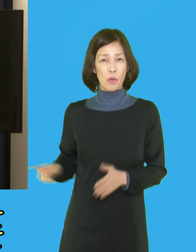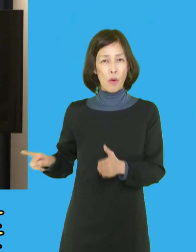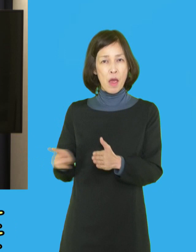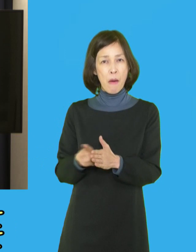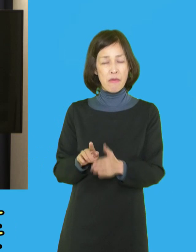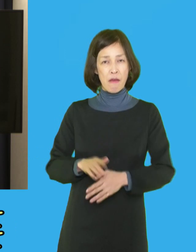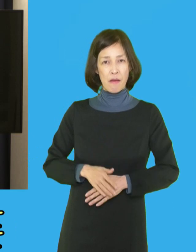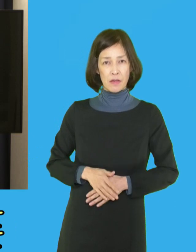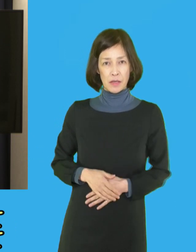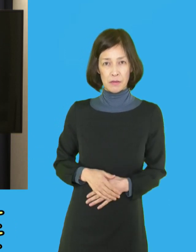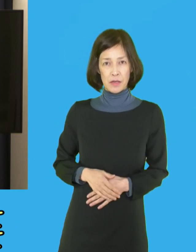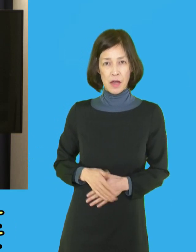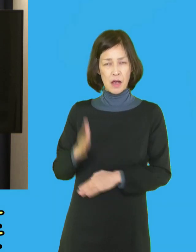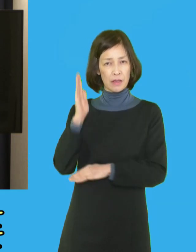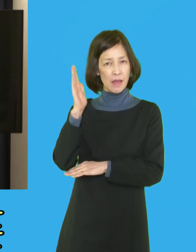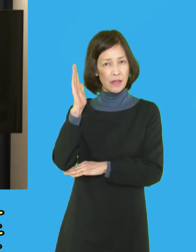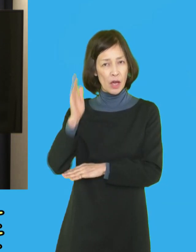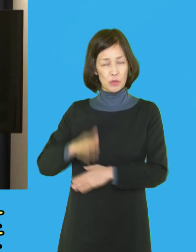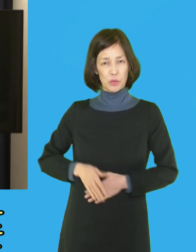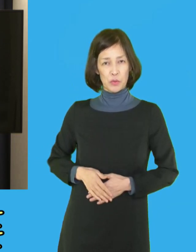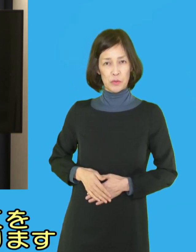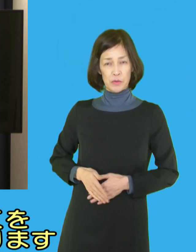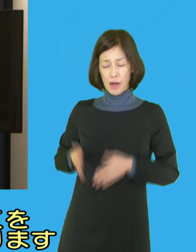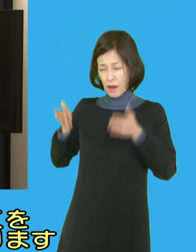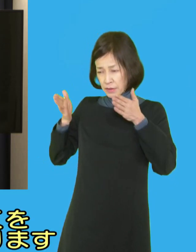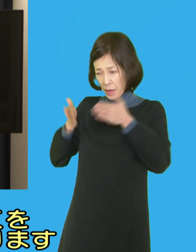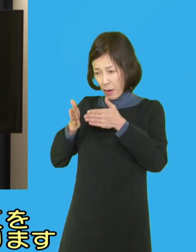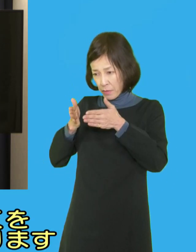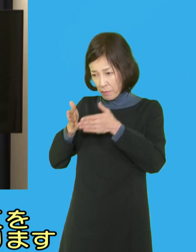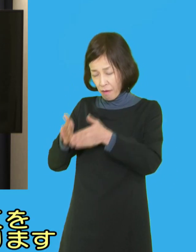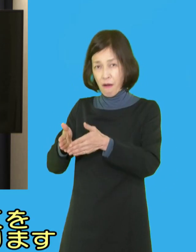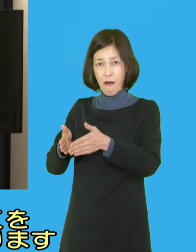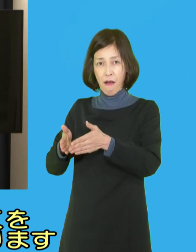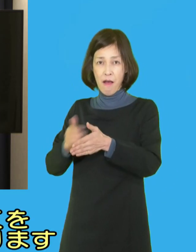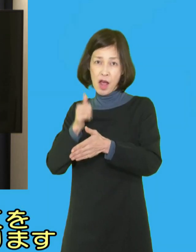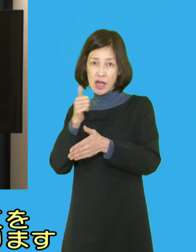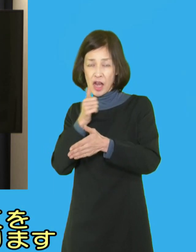点で考えられているものが多くてですね、ガイダンス施設に多くを